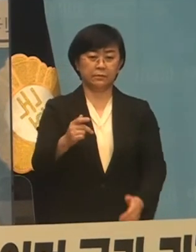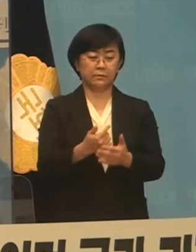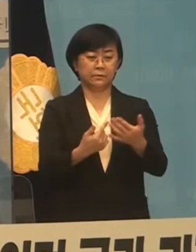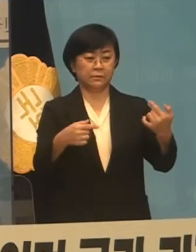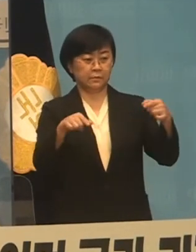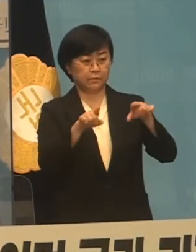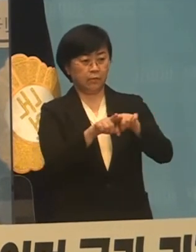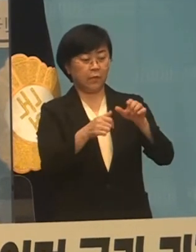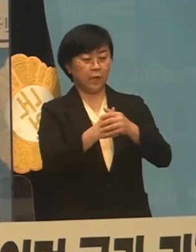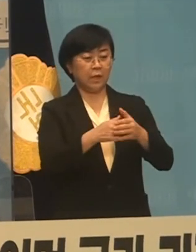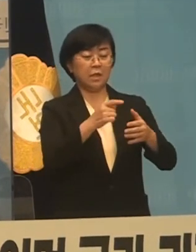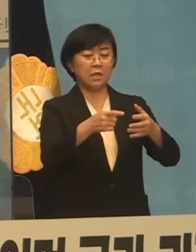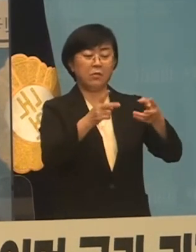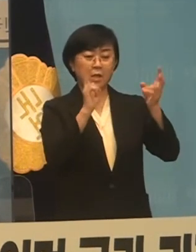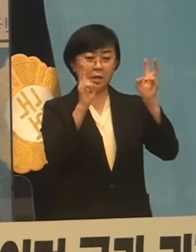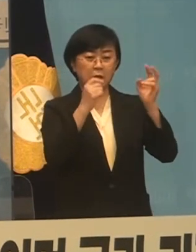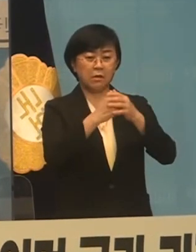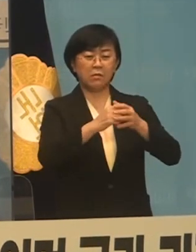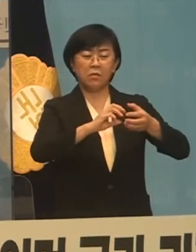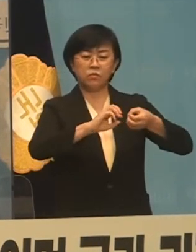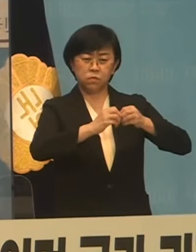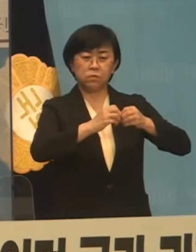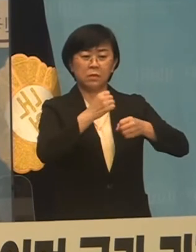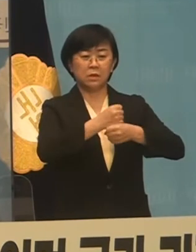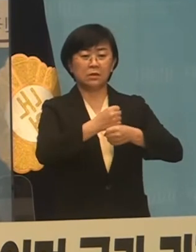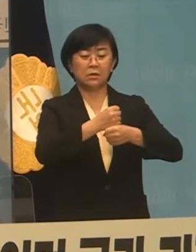파트너스가 두산공작기계를 엉망으로 만들었다.